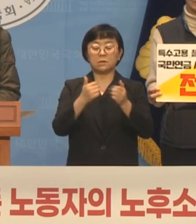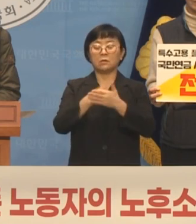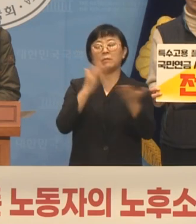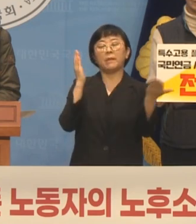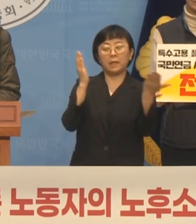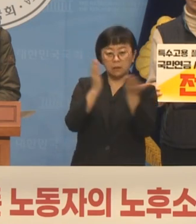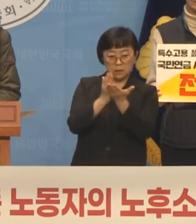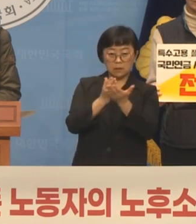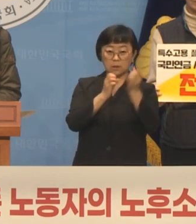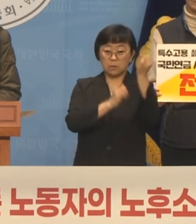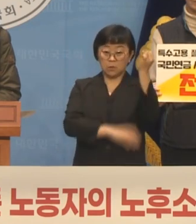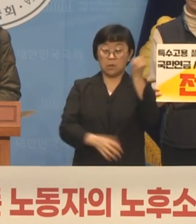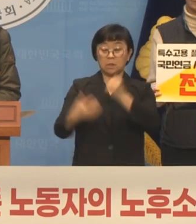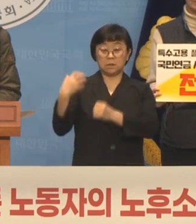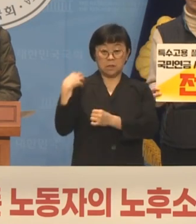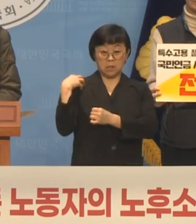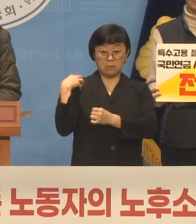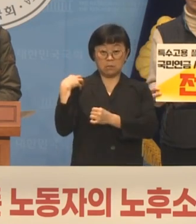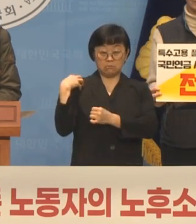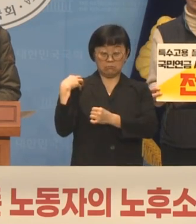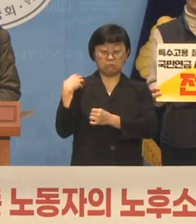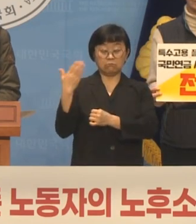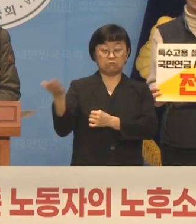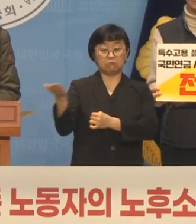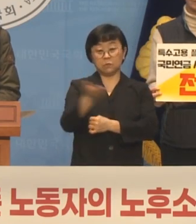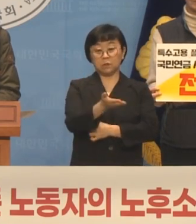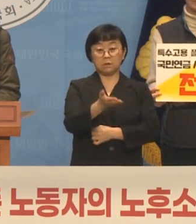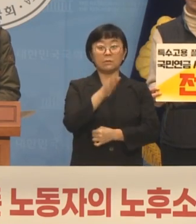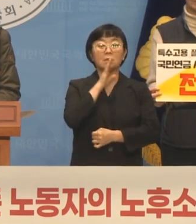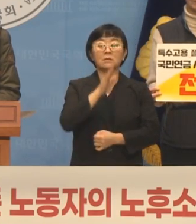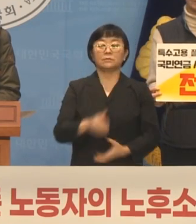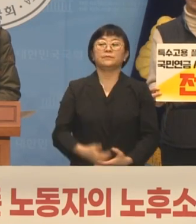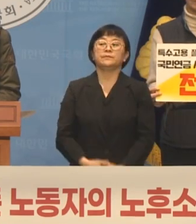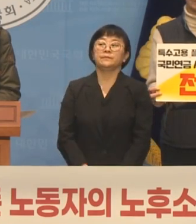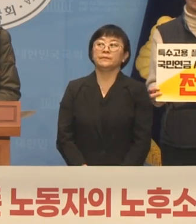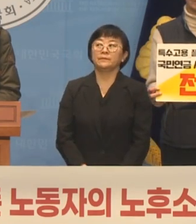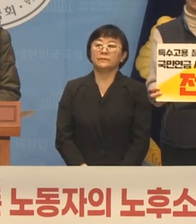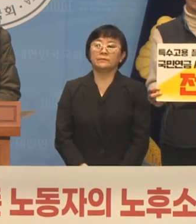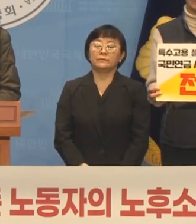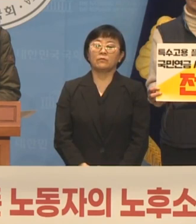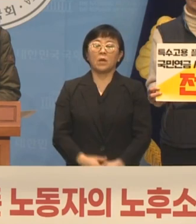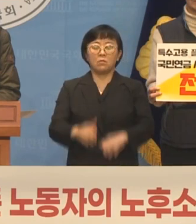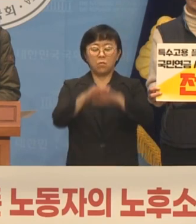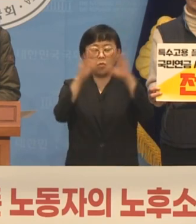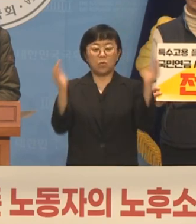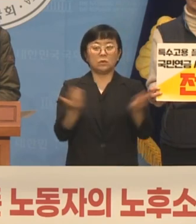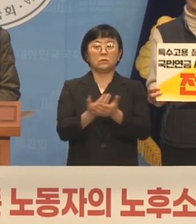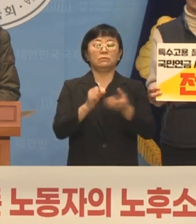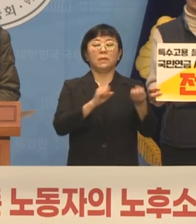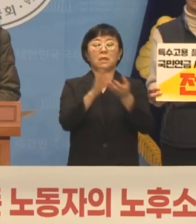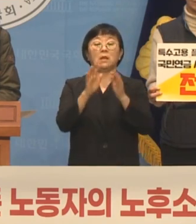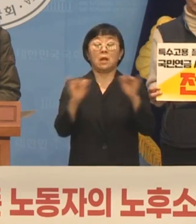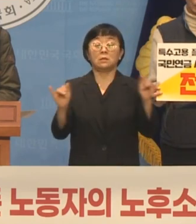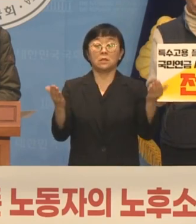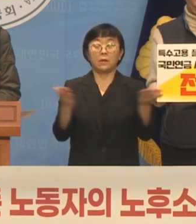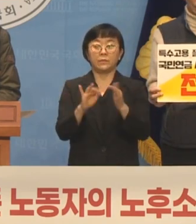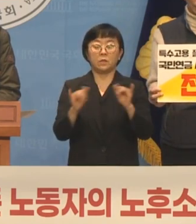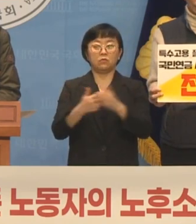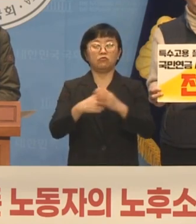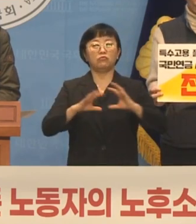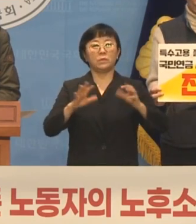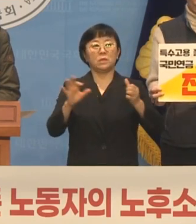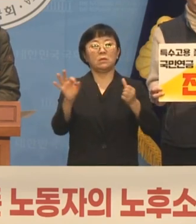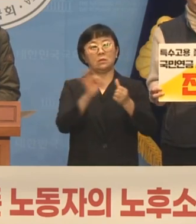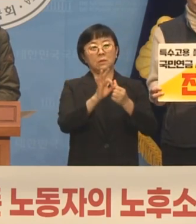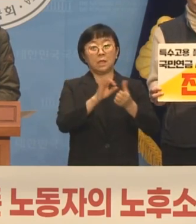상응하는 기본적인 책임을 져야 마땅하다고 생각합니다. 모든 플랫폼 노동자가 국민연금에 가입할